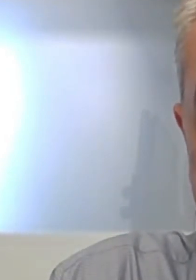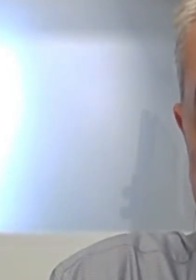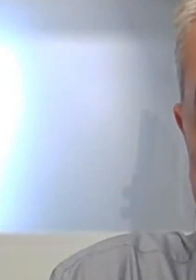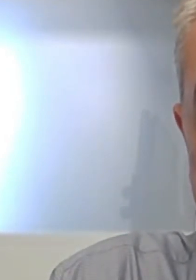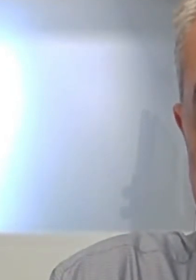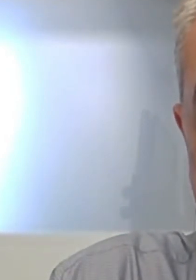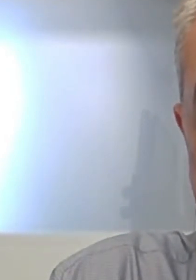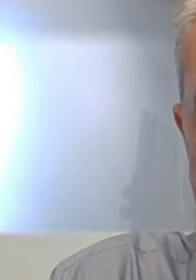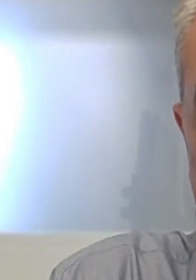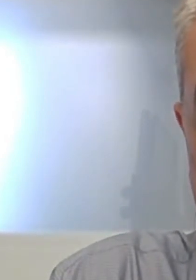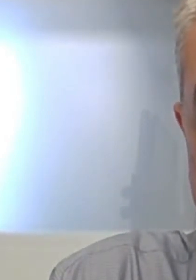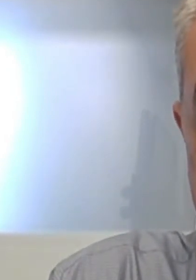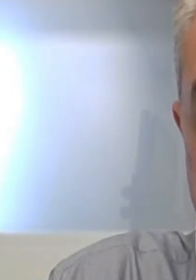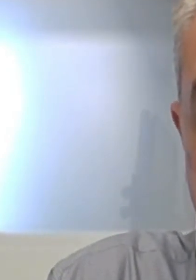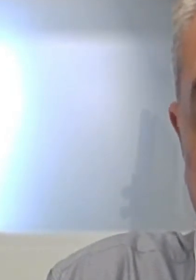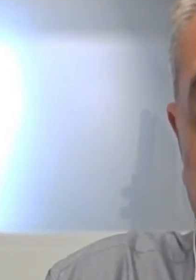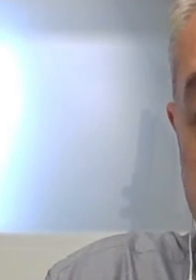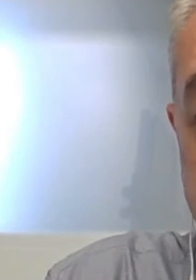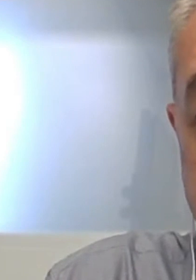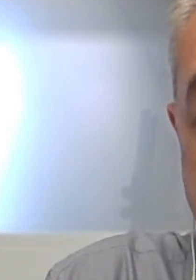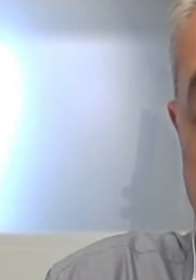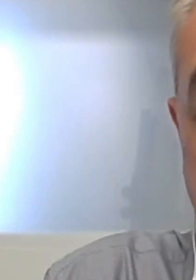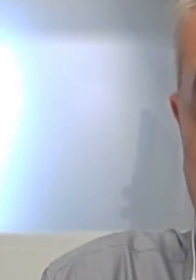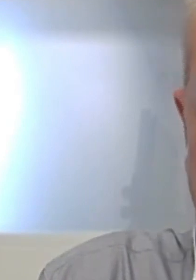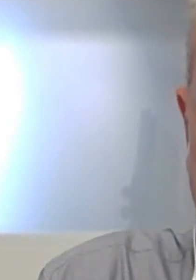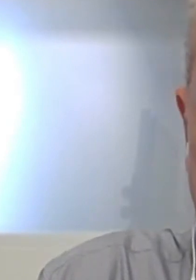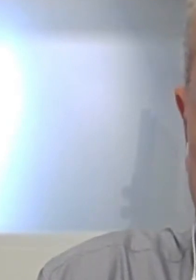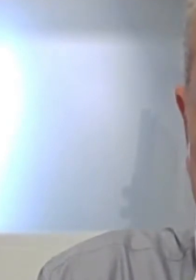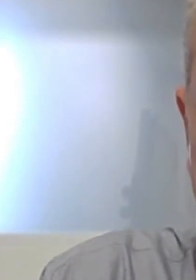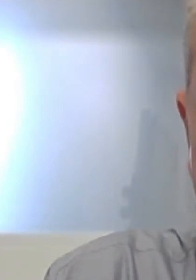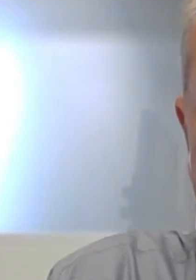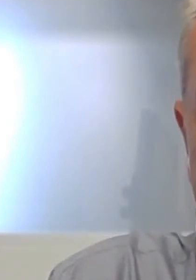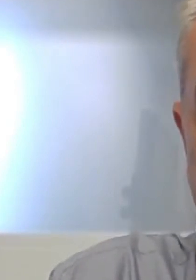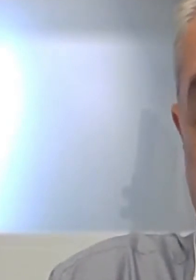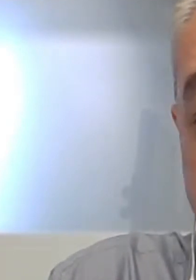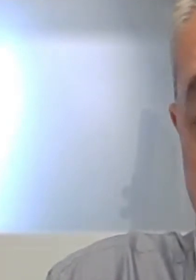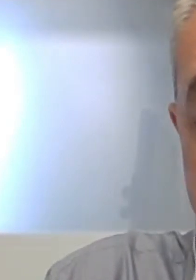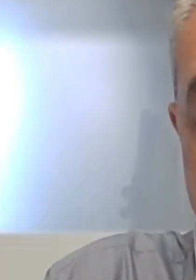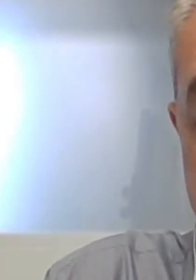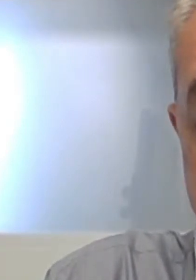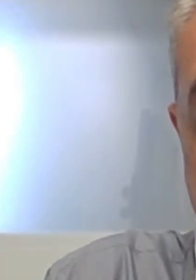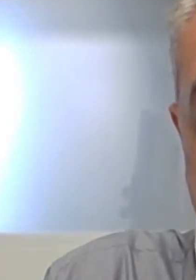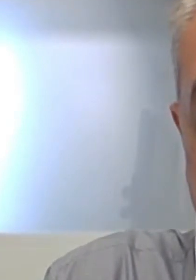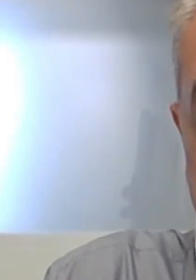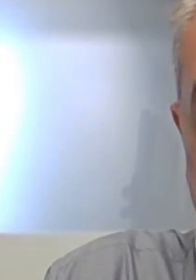e detergentes, todos eles usando na concentração adequada